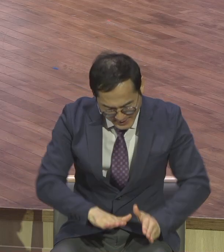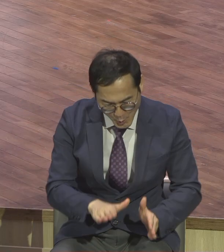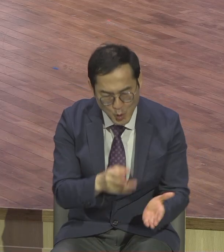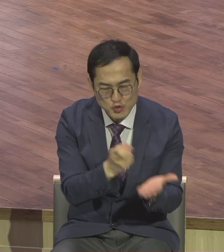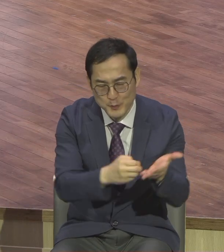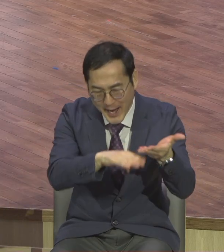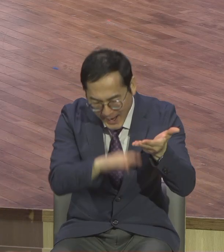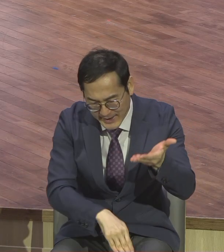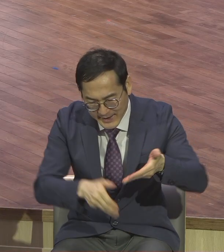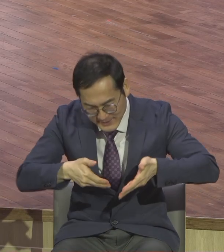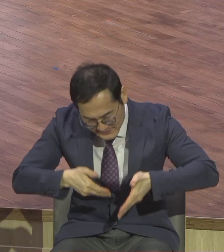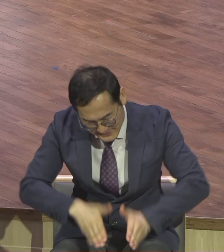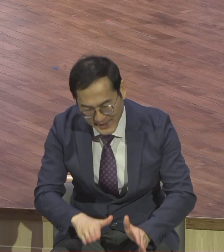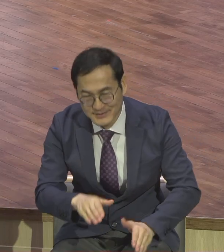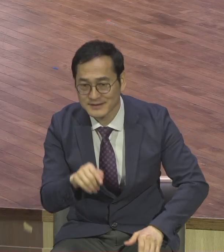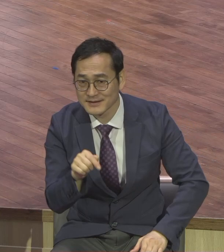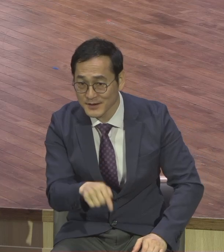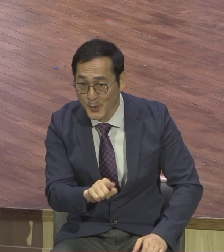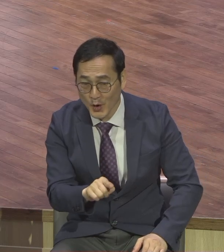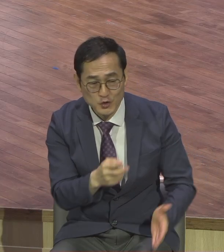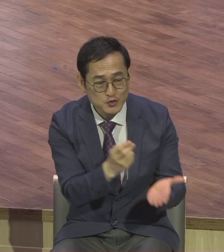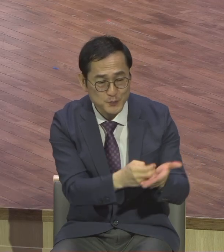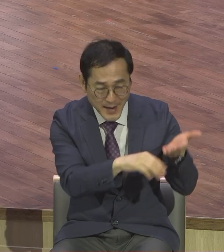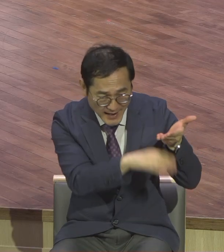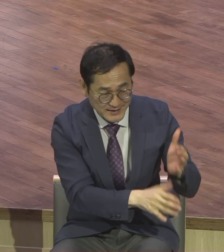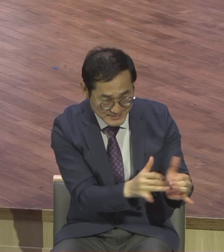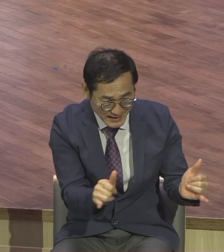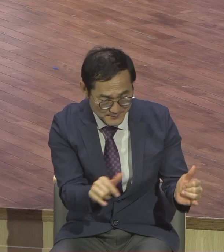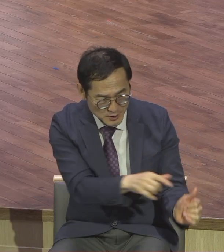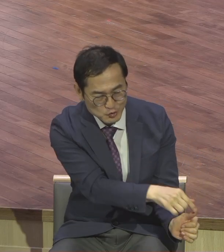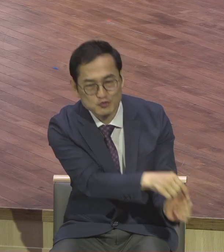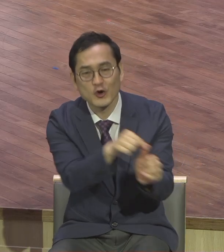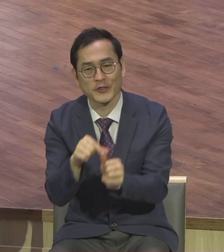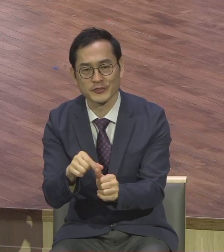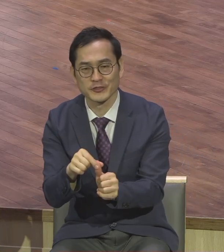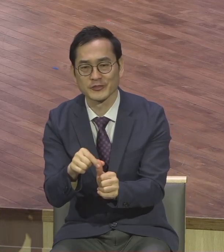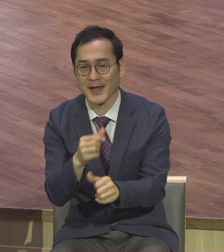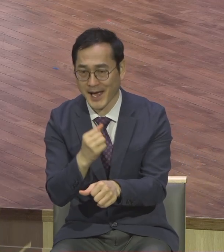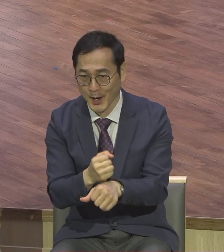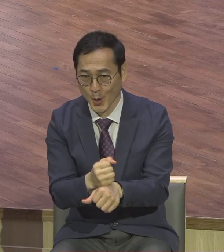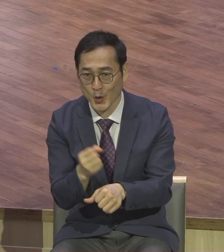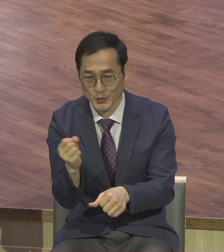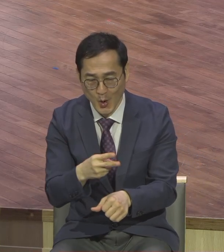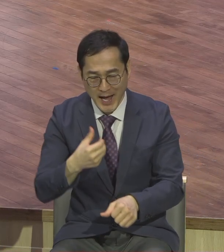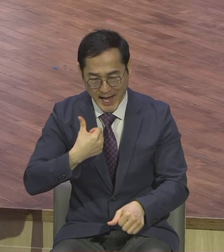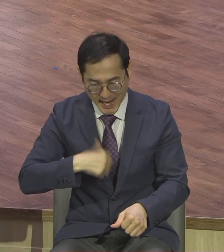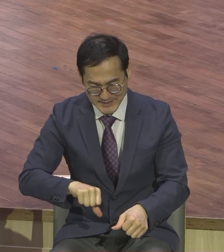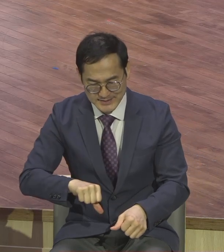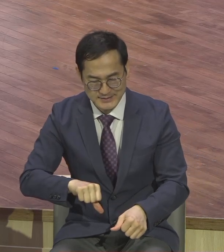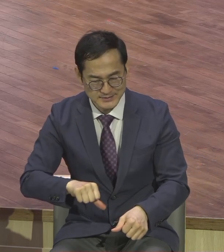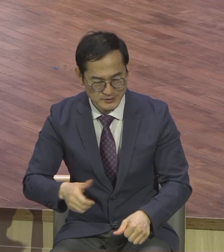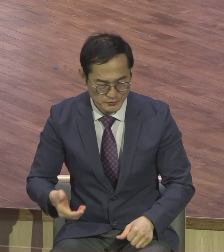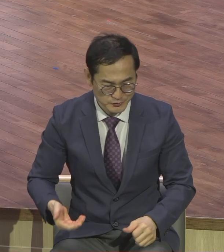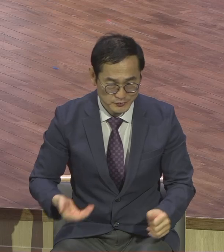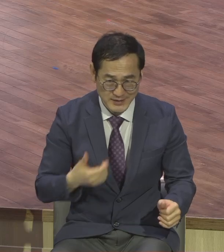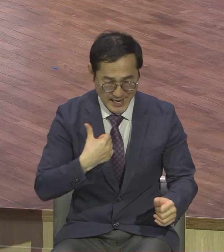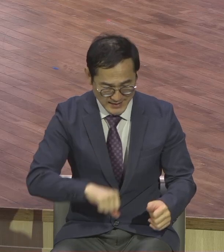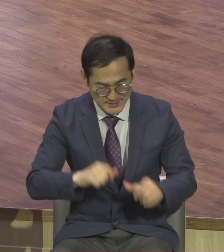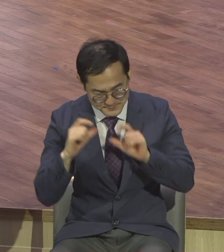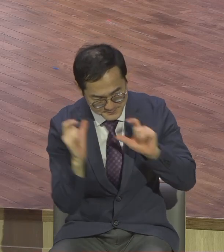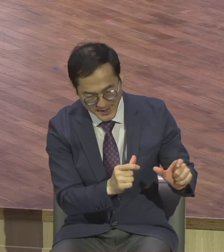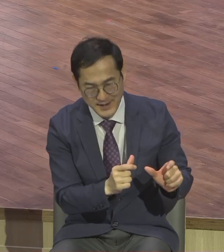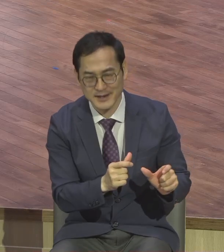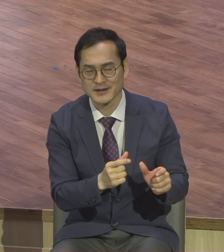것은 율법 아래에 있는 자들을 속량하시고 우리로 아들의 명분을 얻게 하려 하심이라.